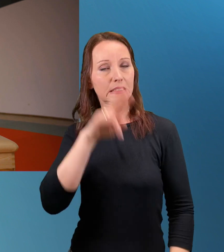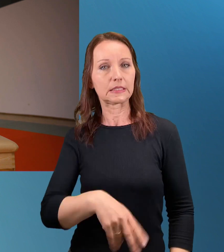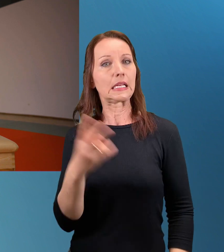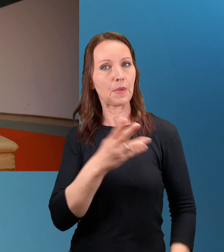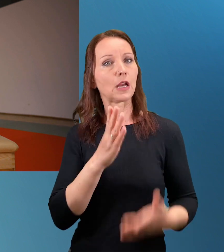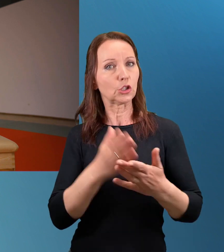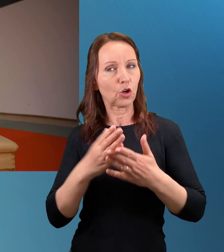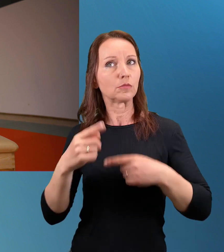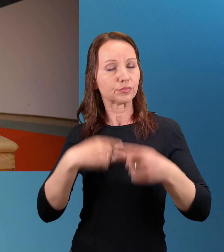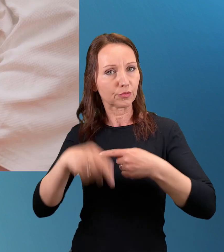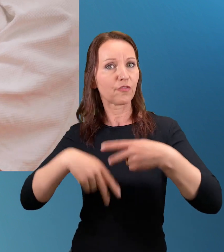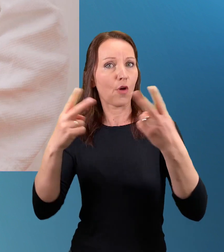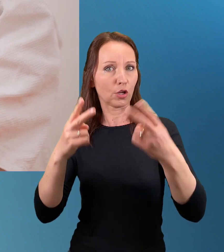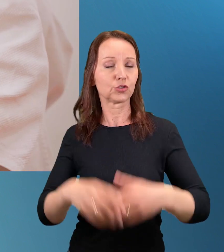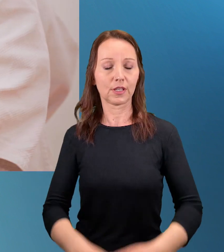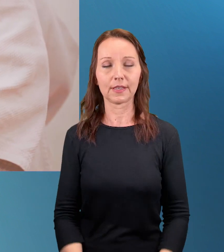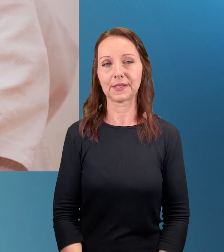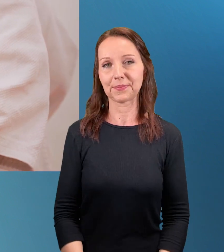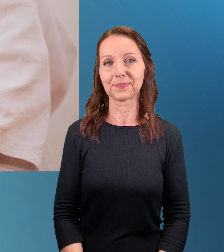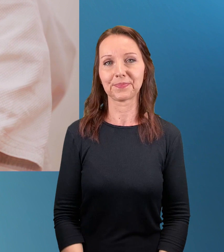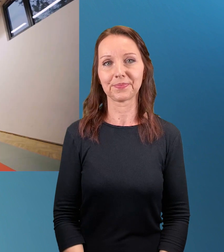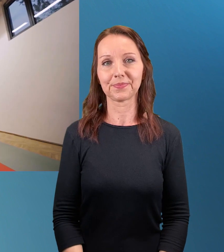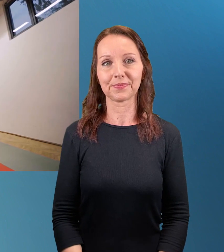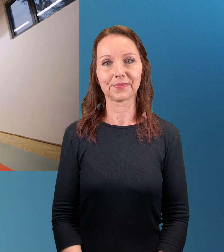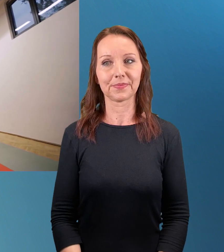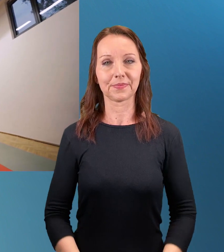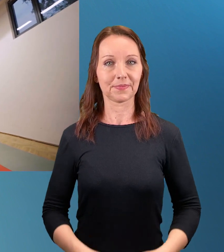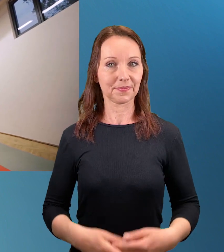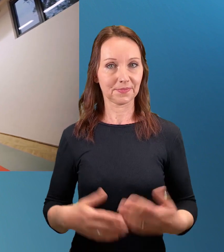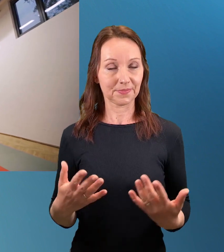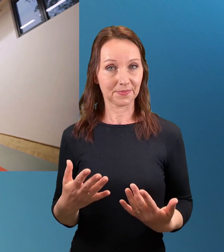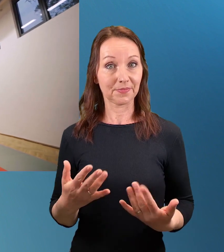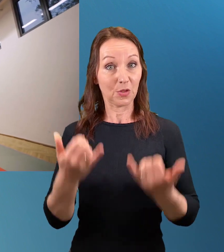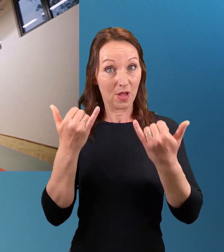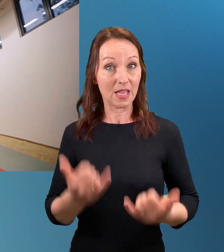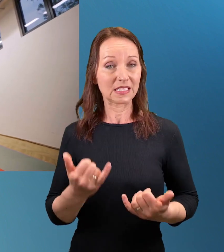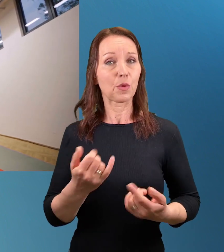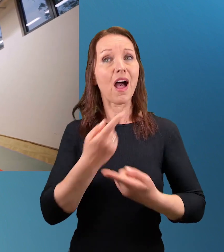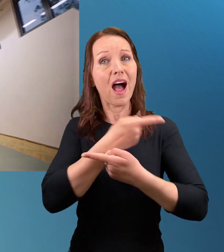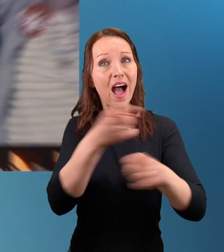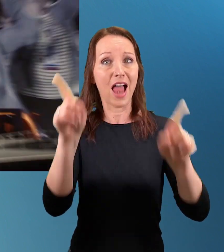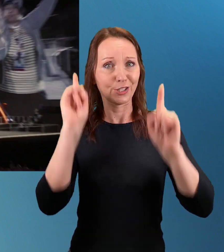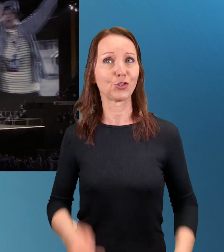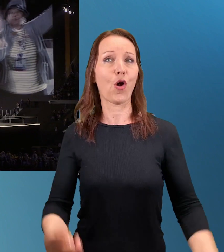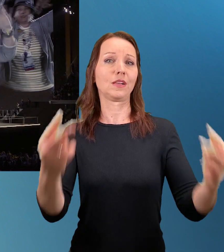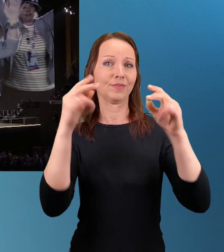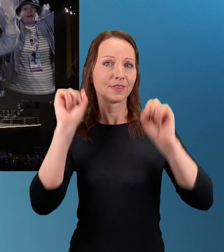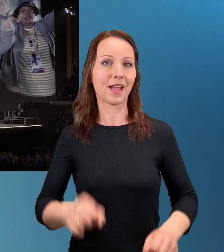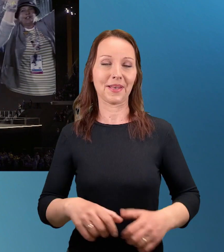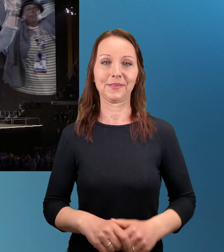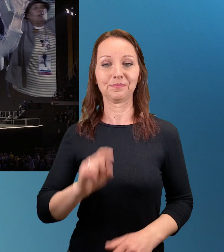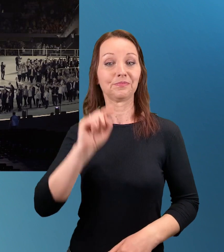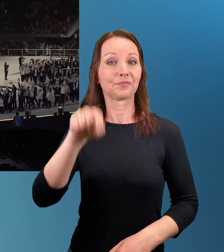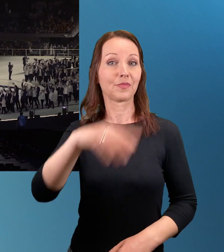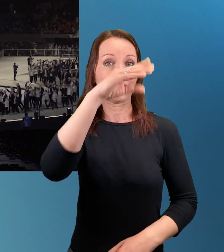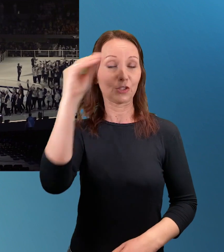Fortschritt in den Jahren. Und jetzt sollen das alle zu sehen bekommen. Im Sommer,